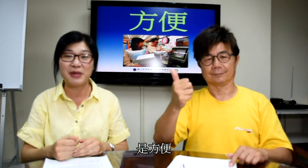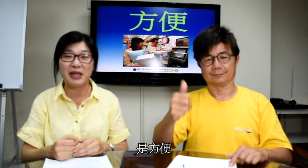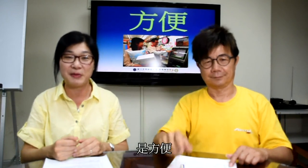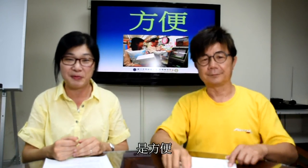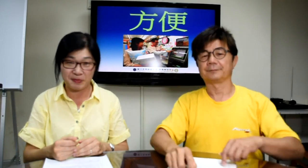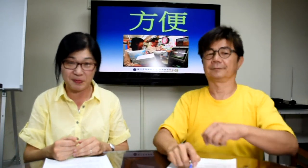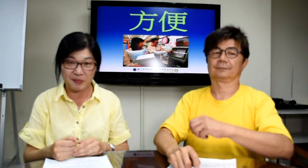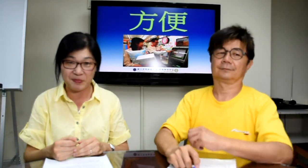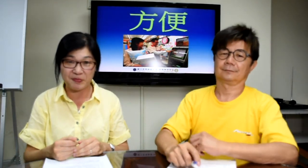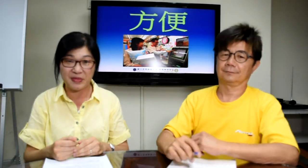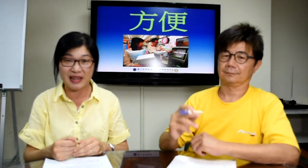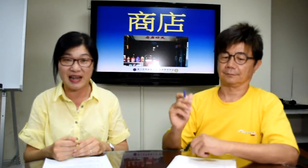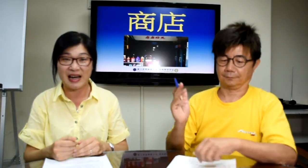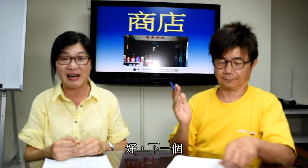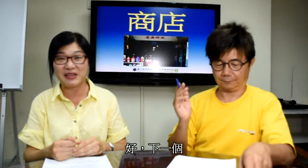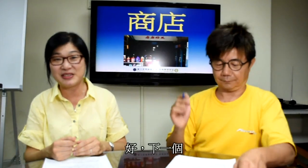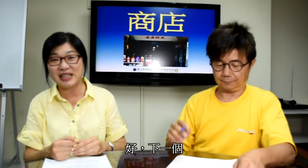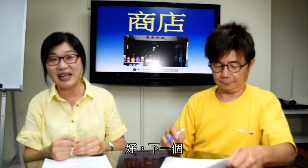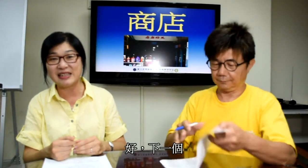便。好，下一个，